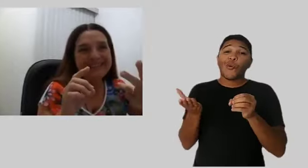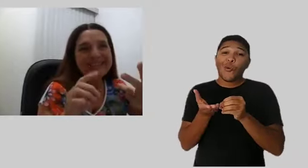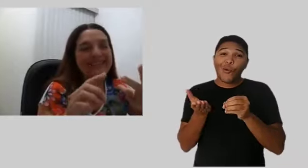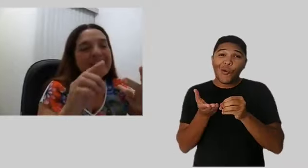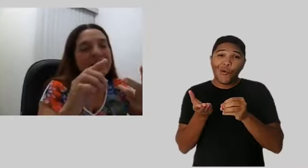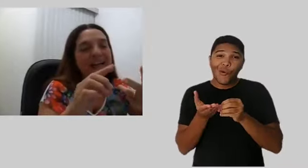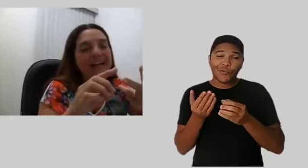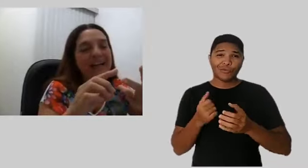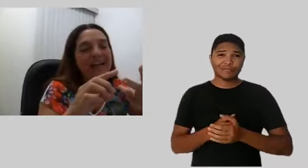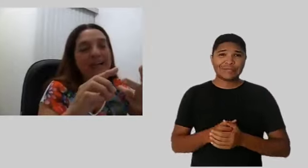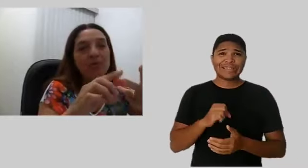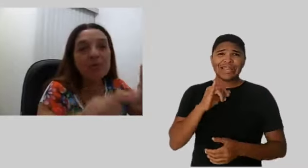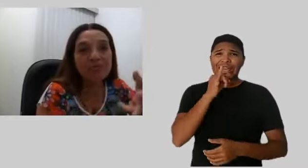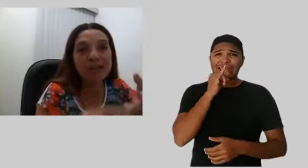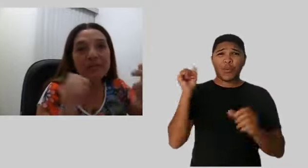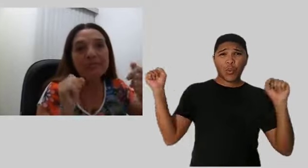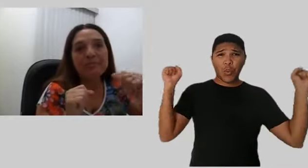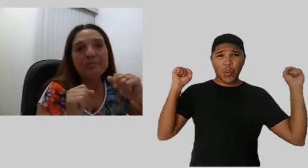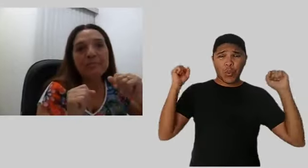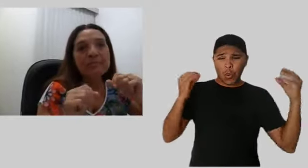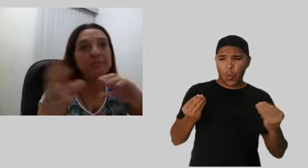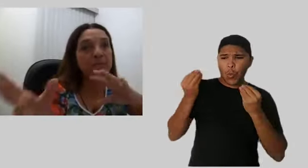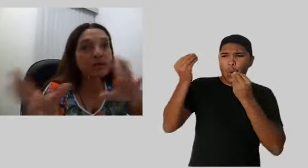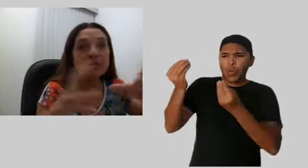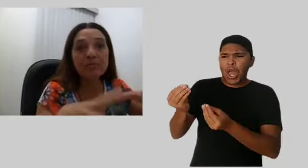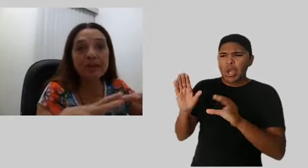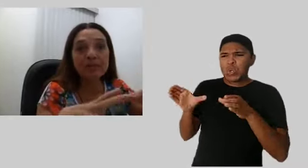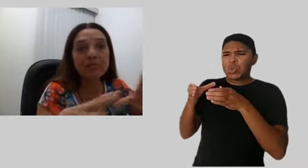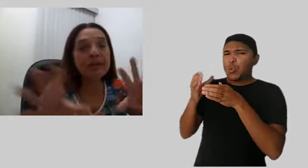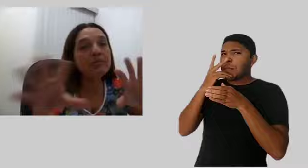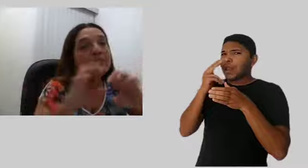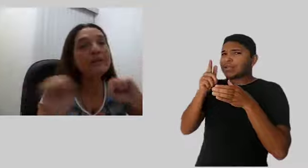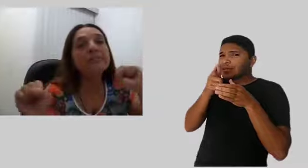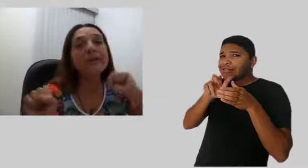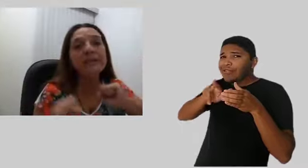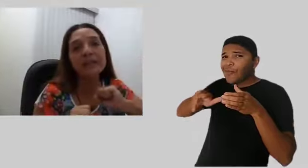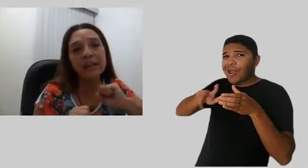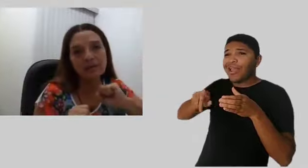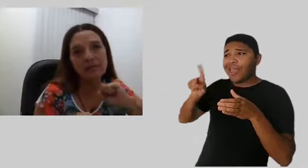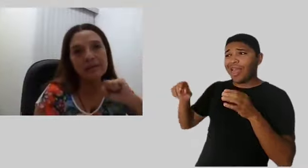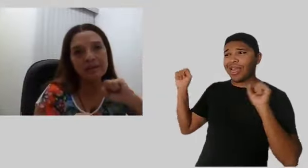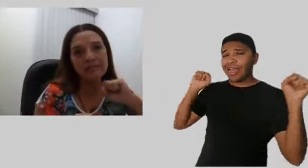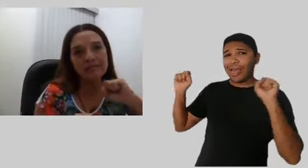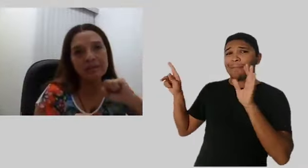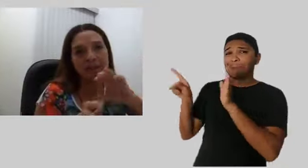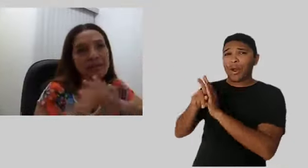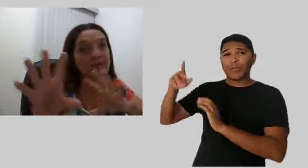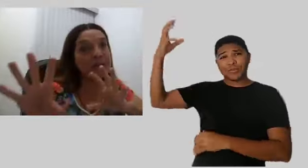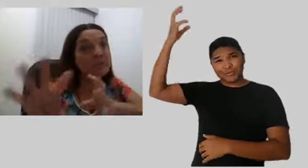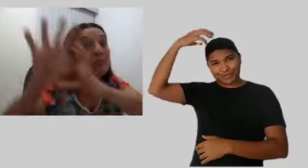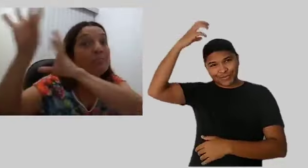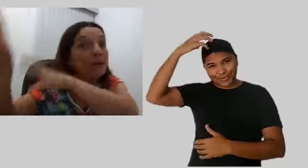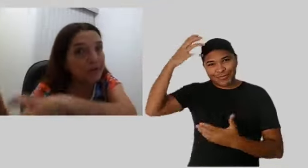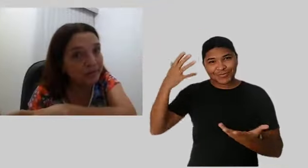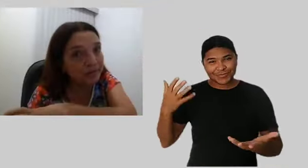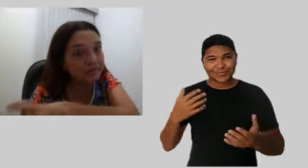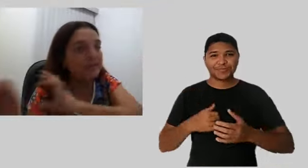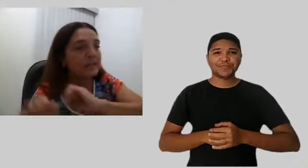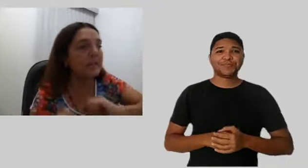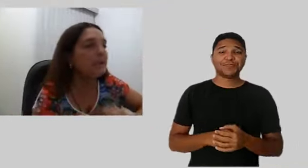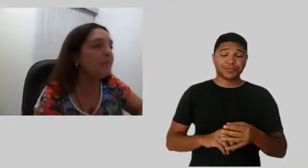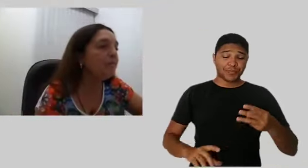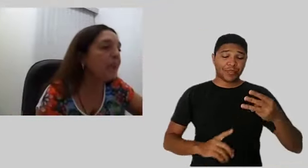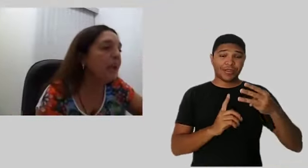prato, não é isso? O copinho. Se botar uma toalha no meio, não faz parte daquela coleção. É uma coleção do